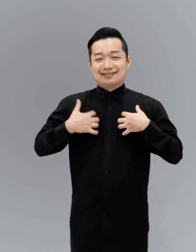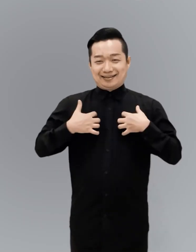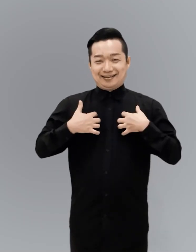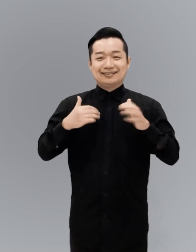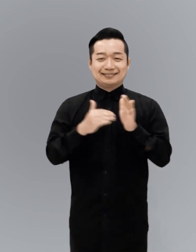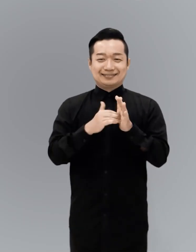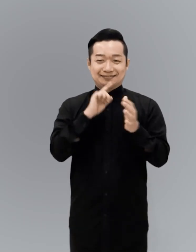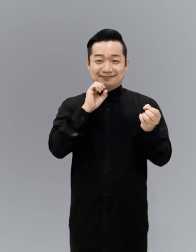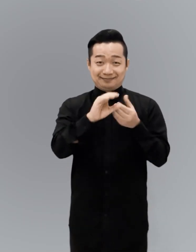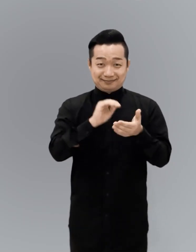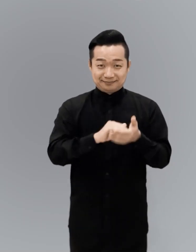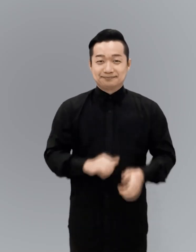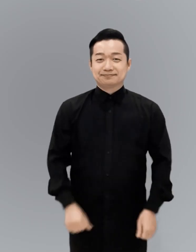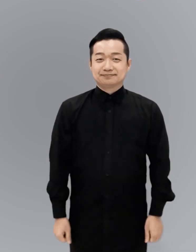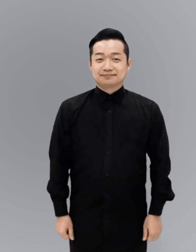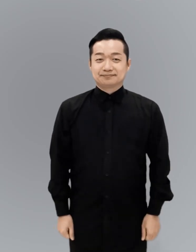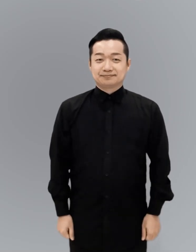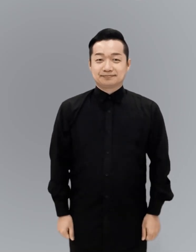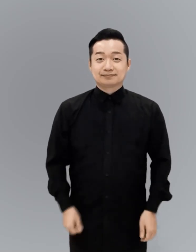나는 되게 즐거웠다고 얘기했어요.